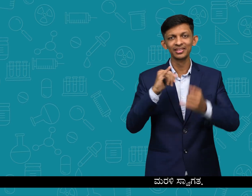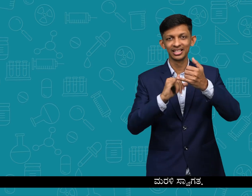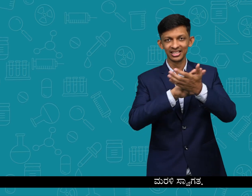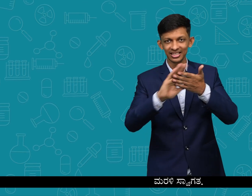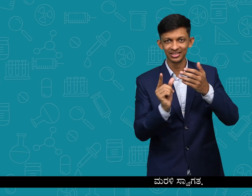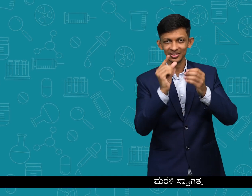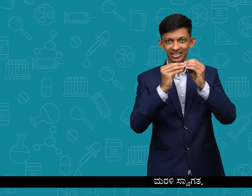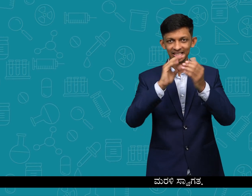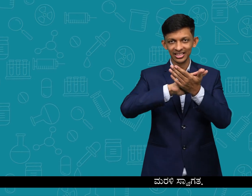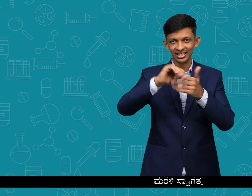ಮರಳಿ ಸ್ವಾಗತ.